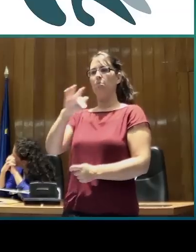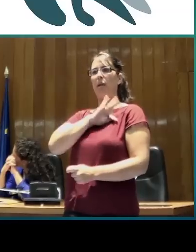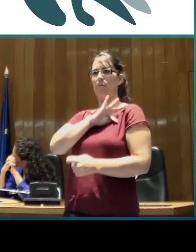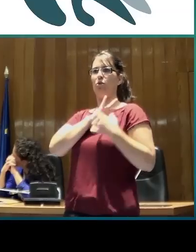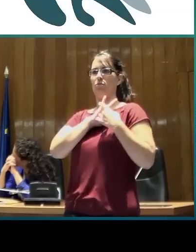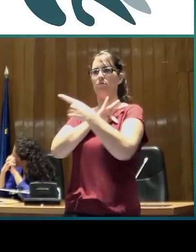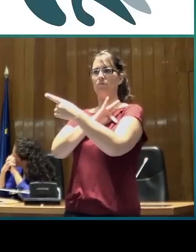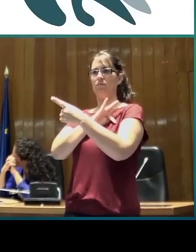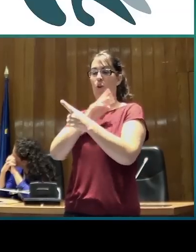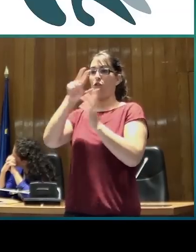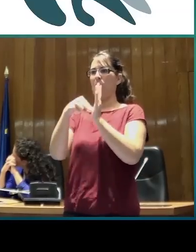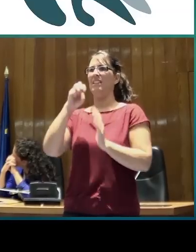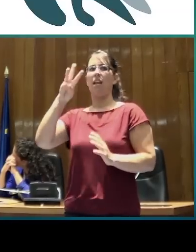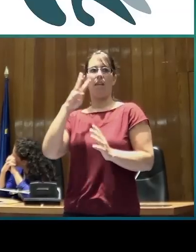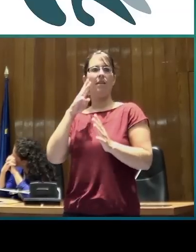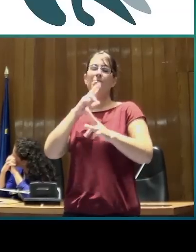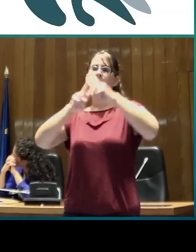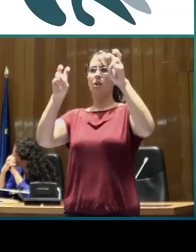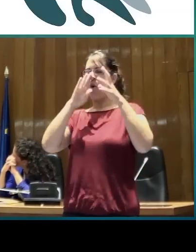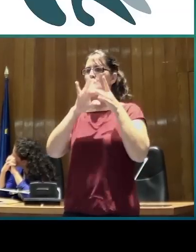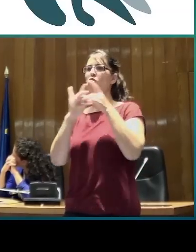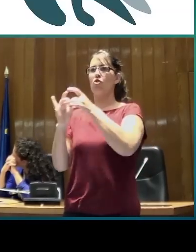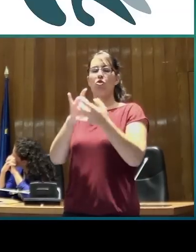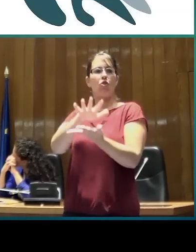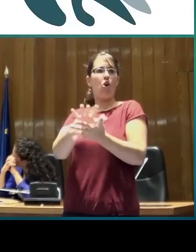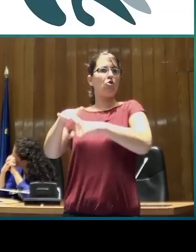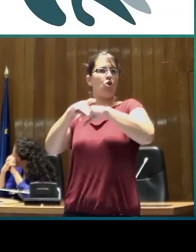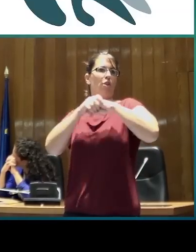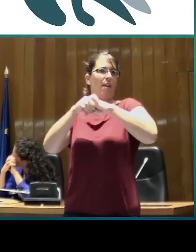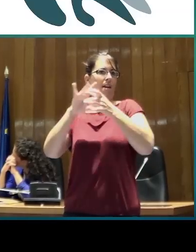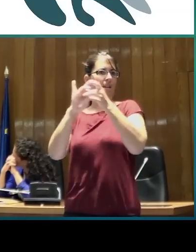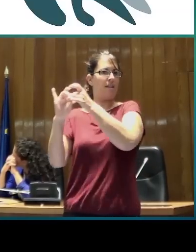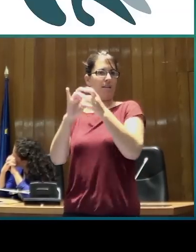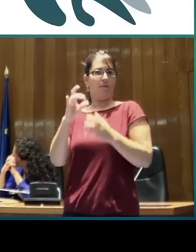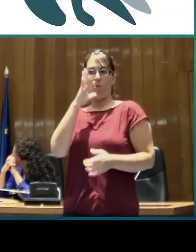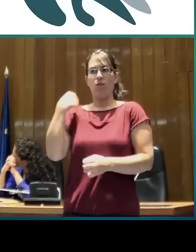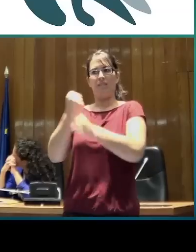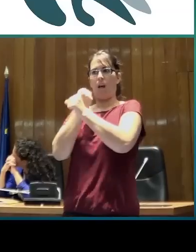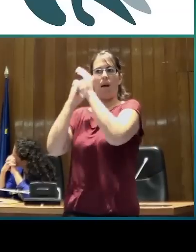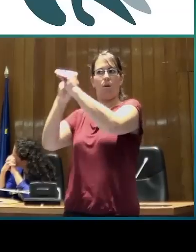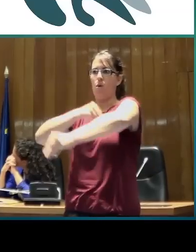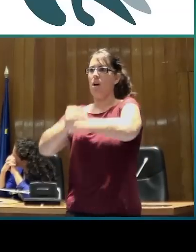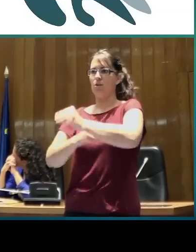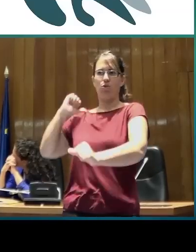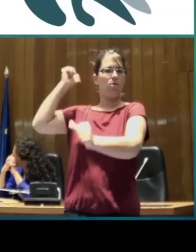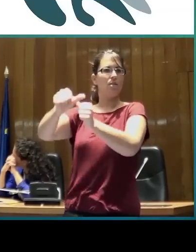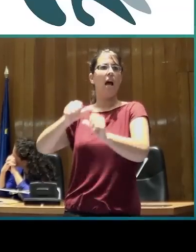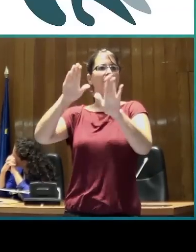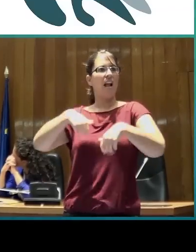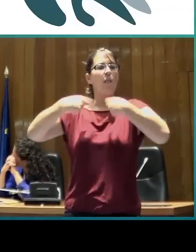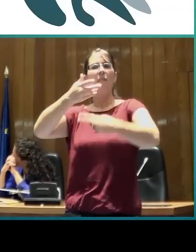de la Concordia 2013 por la extraordinaria labor que, durante más de tres cuartos de siglo, ha realizado la dignidad y calidad de las personas,